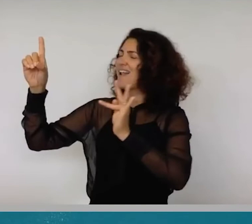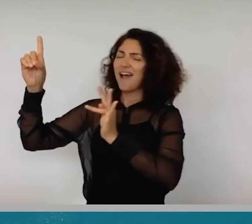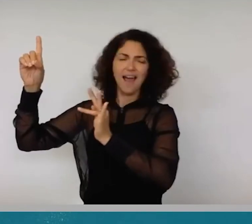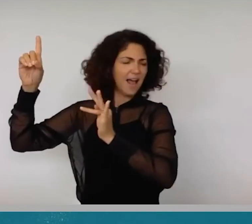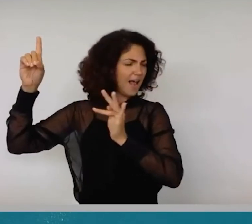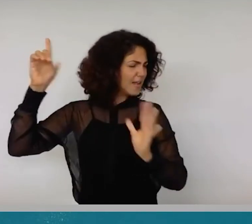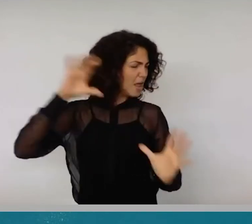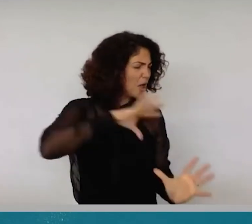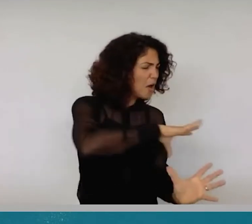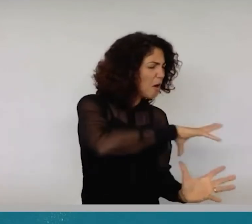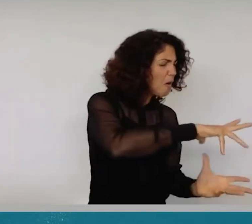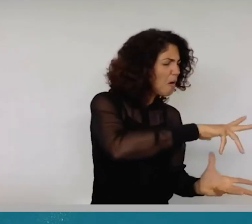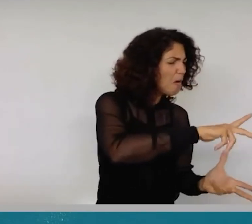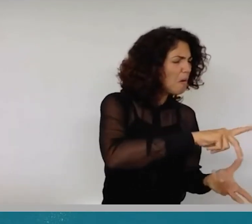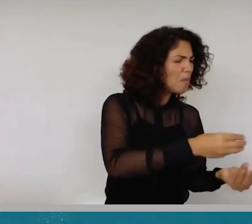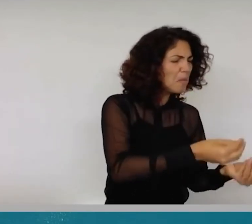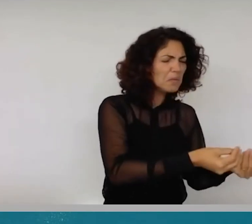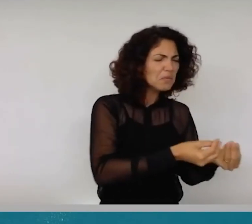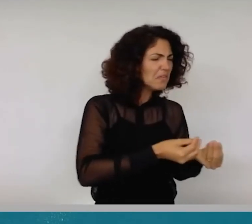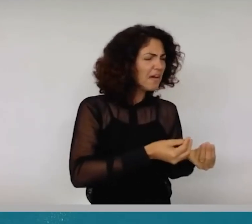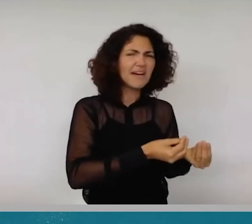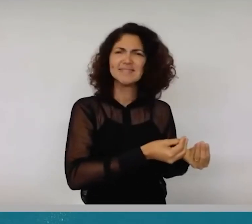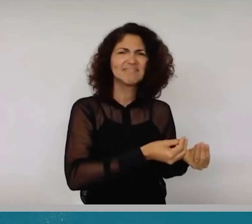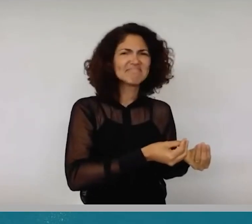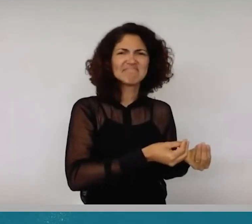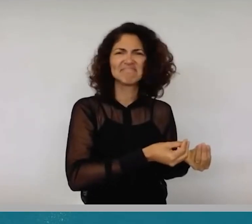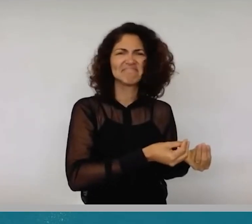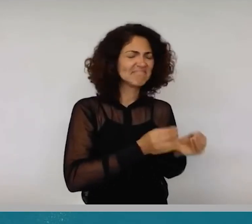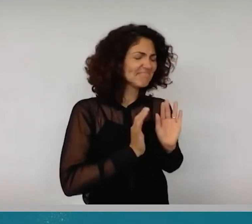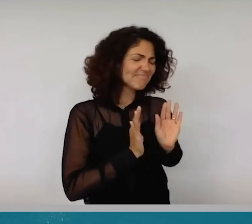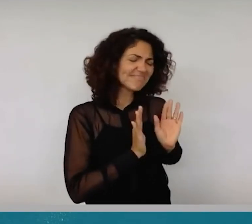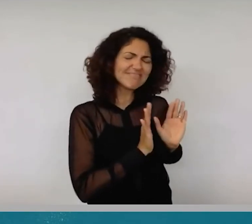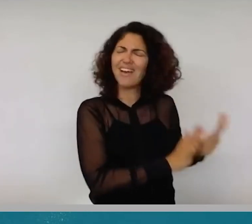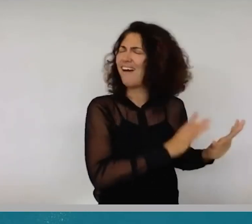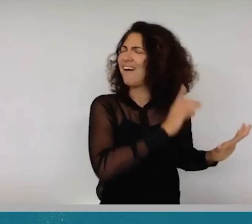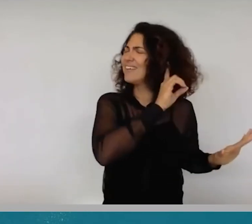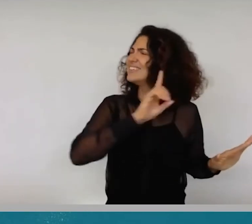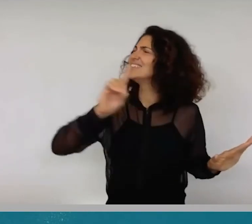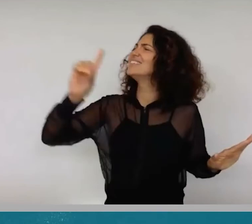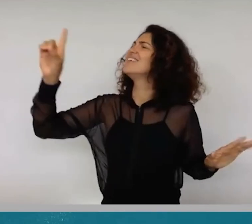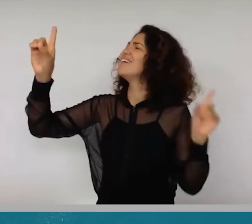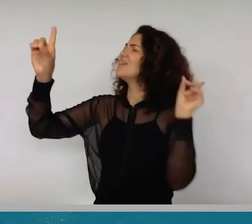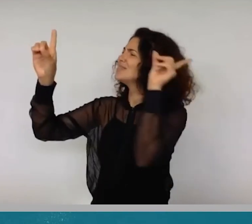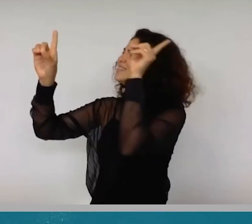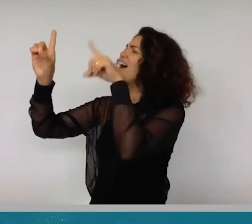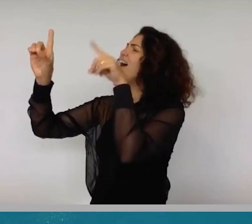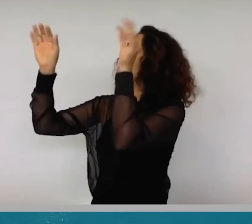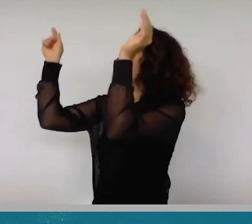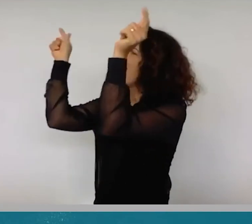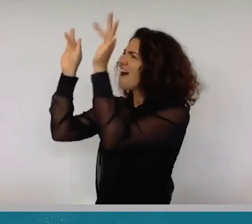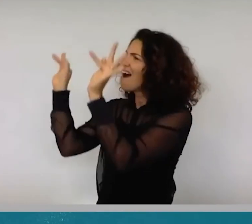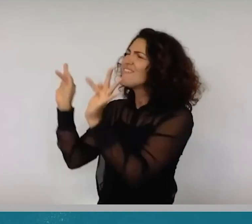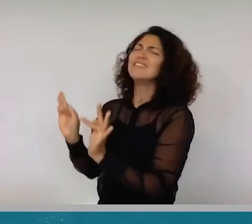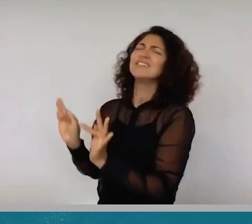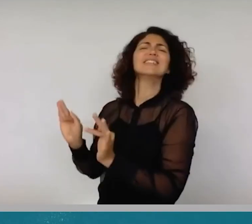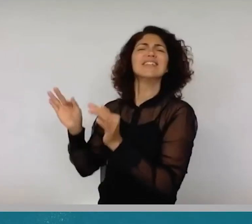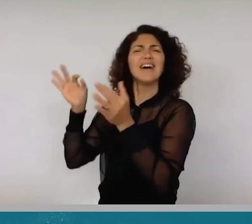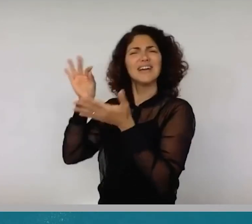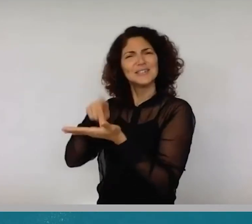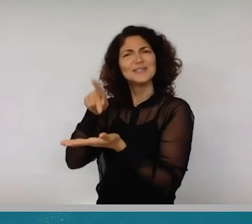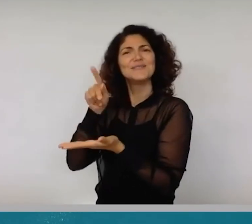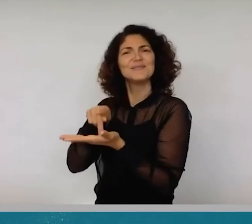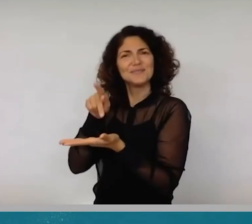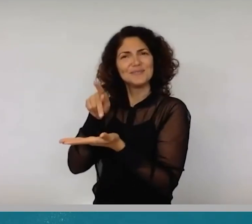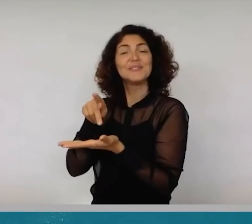dar. Através da indústria de entretenimento, nós pagamos ingresso para num lugar,